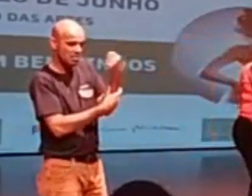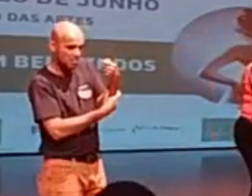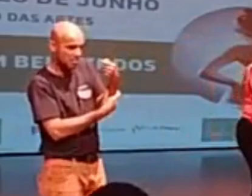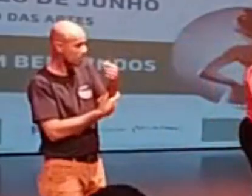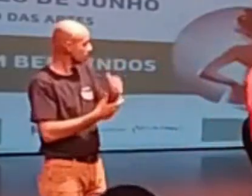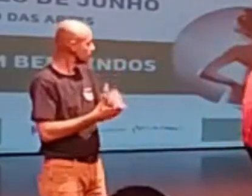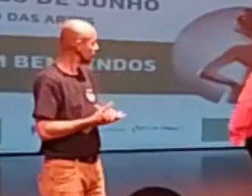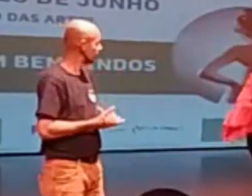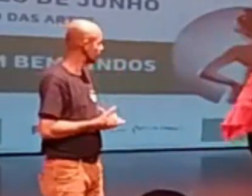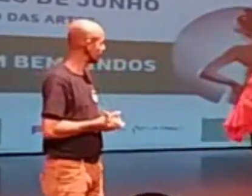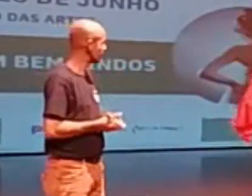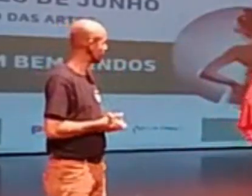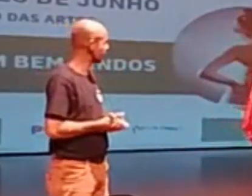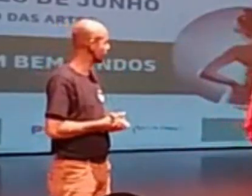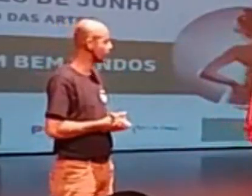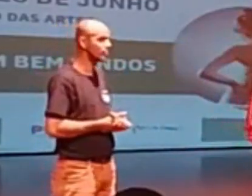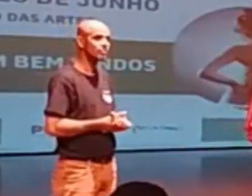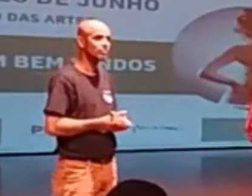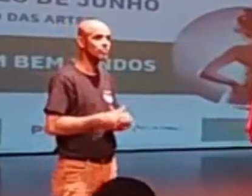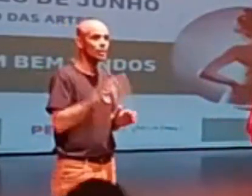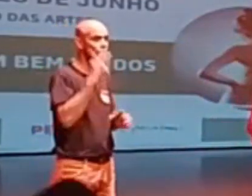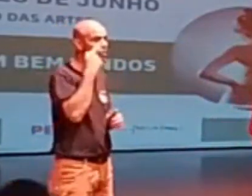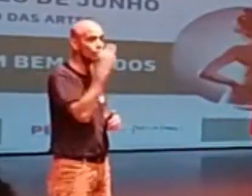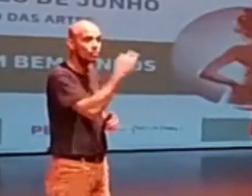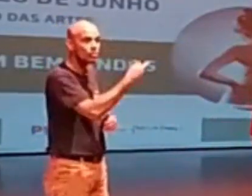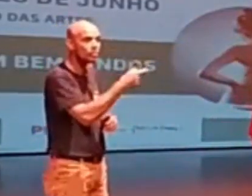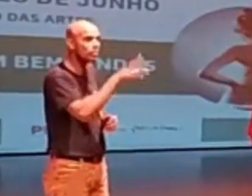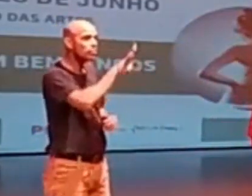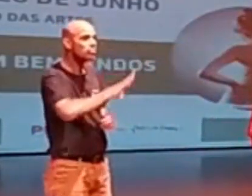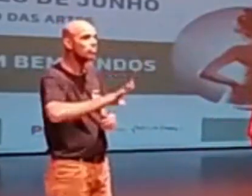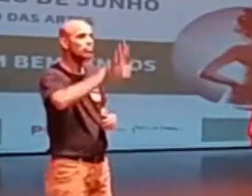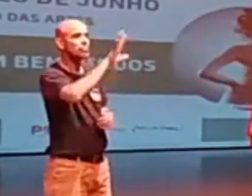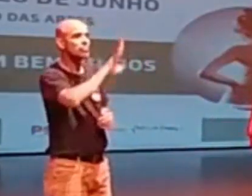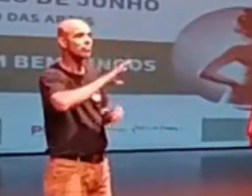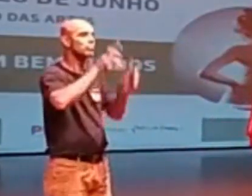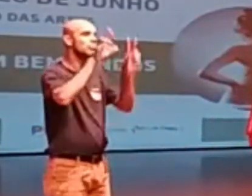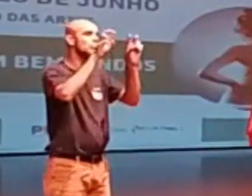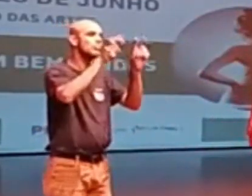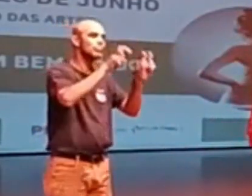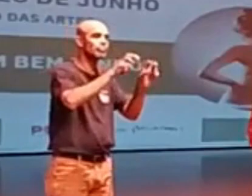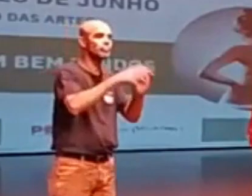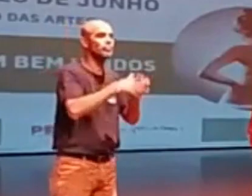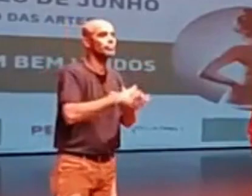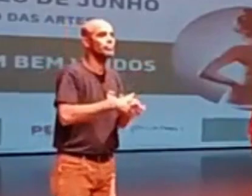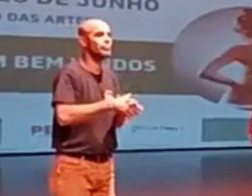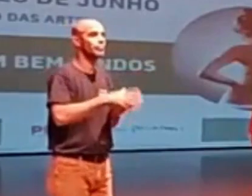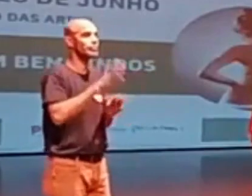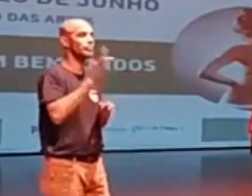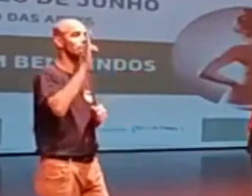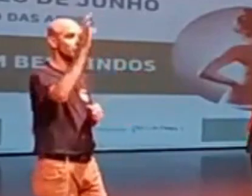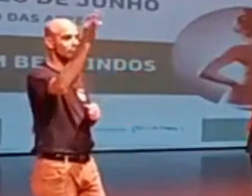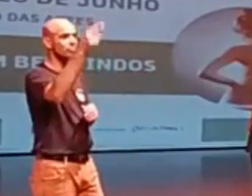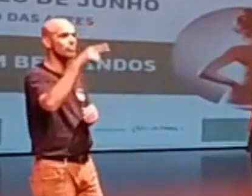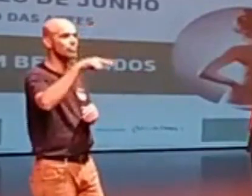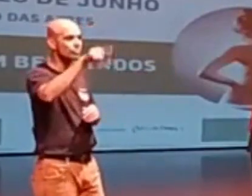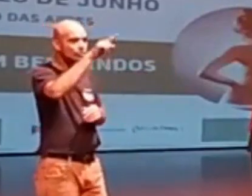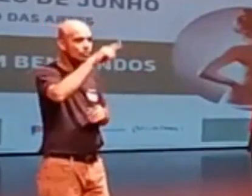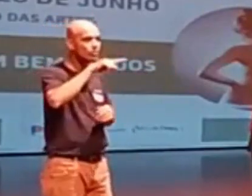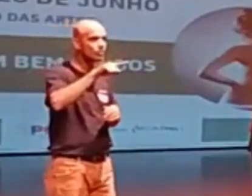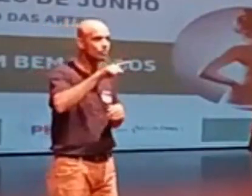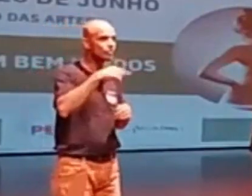virar, minha linda, obrigada. Era só uma questão para mostrar um pouquinho a questão que a gente fala disso e que em breve isso estará